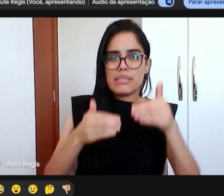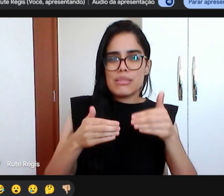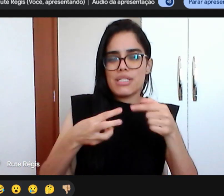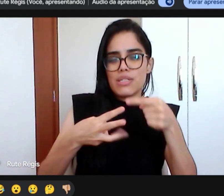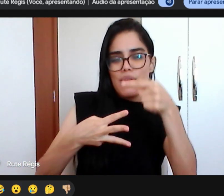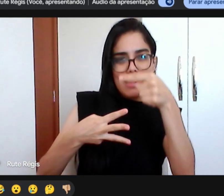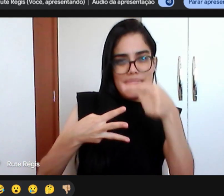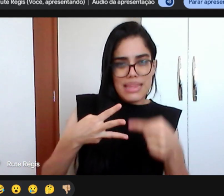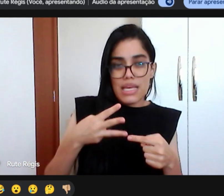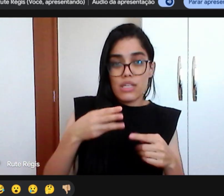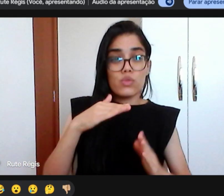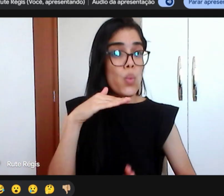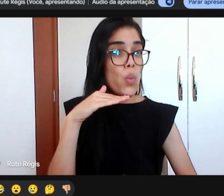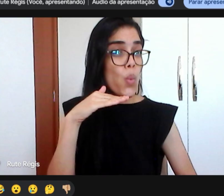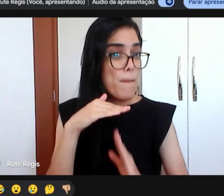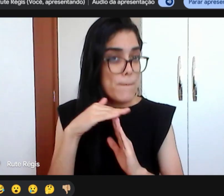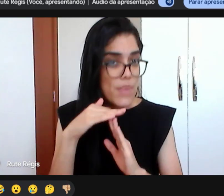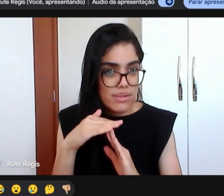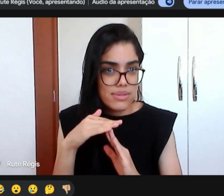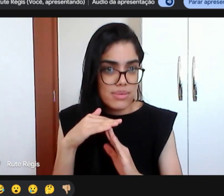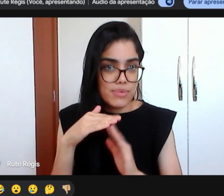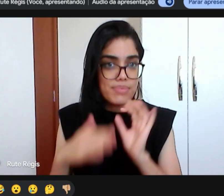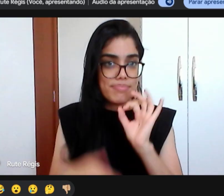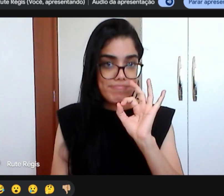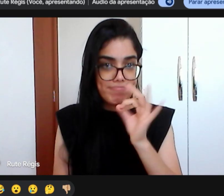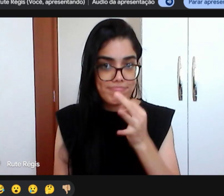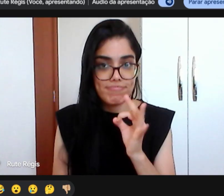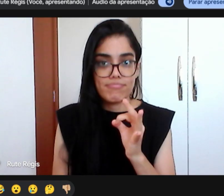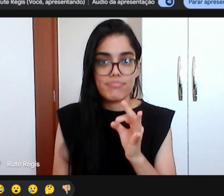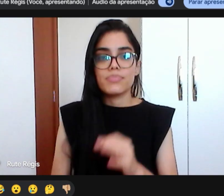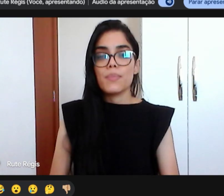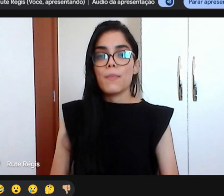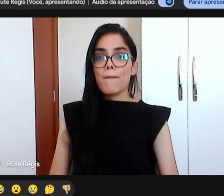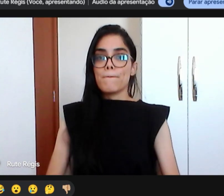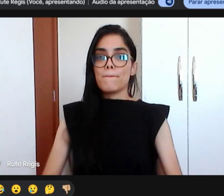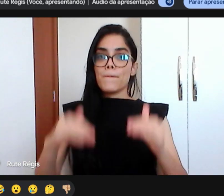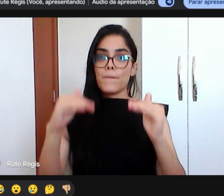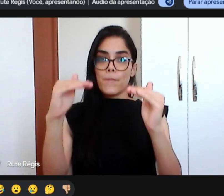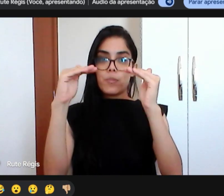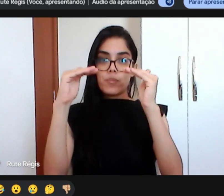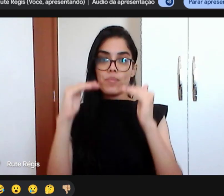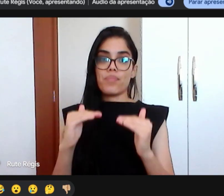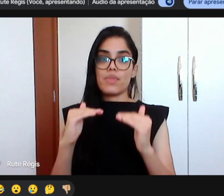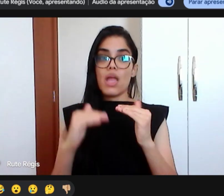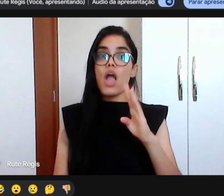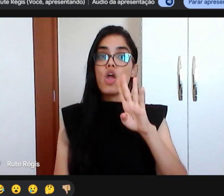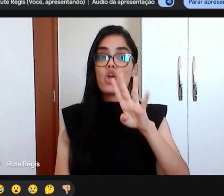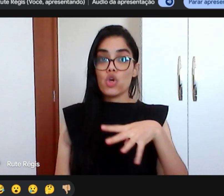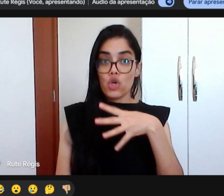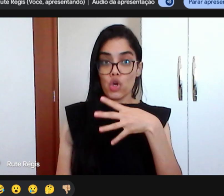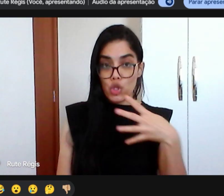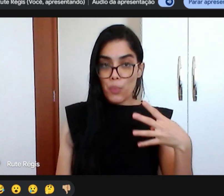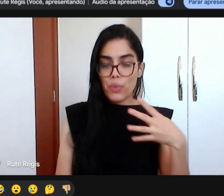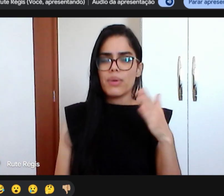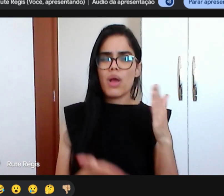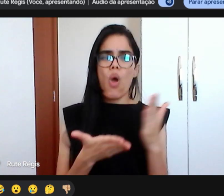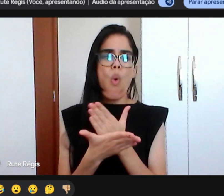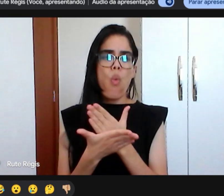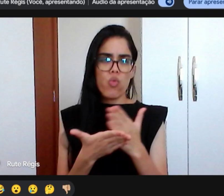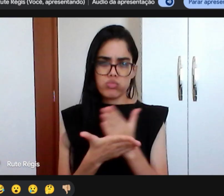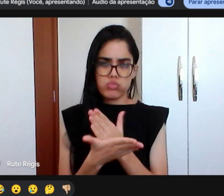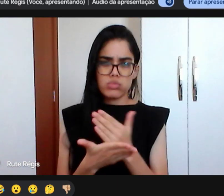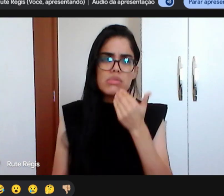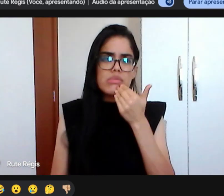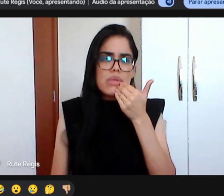Os objetivos em geral e específicos. Os específicos devem conter 3 no máximo.